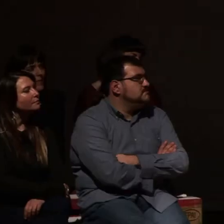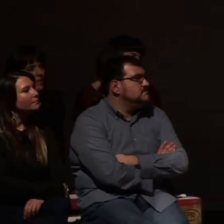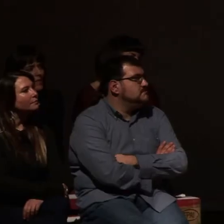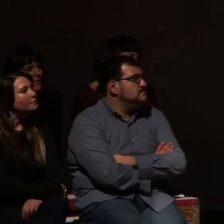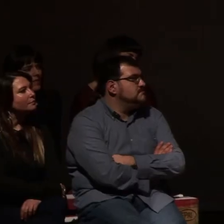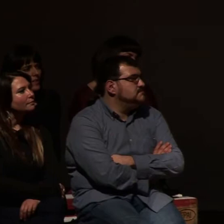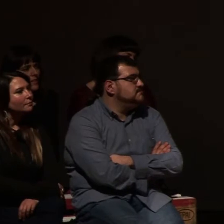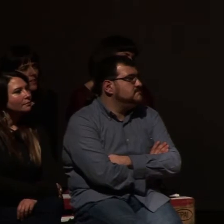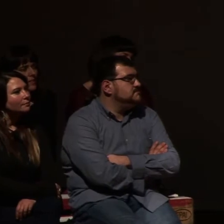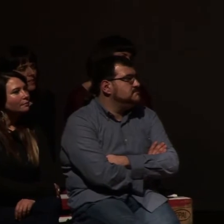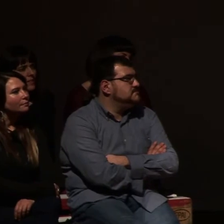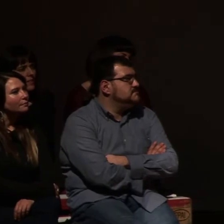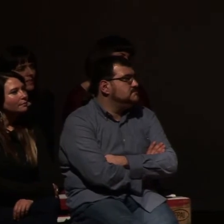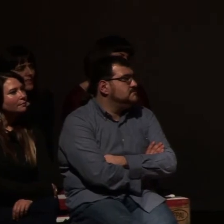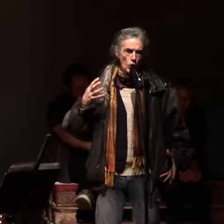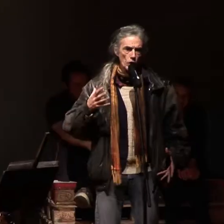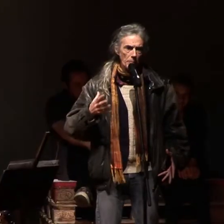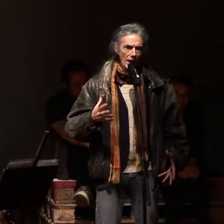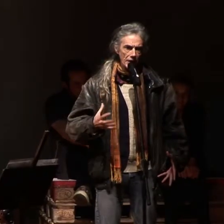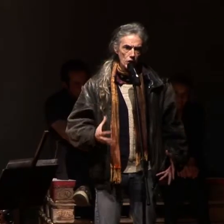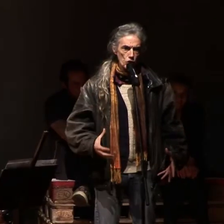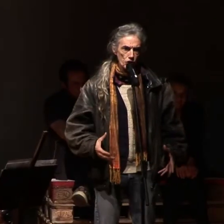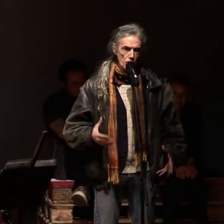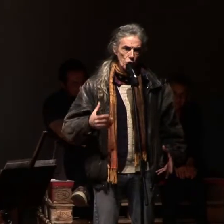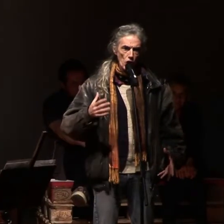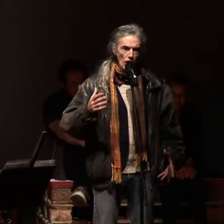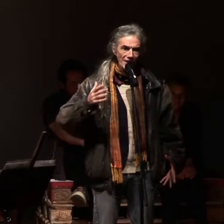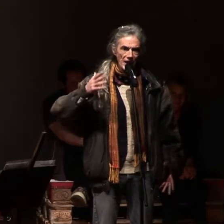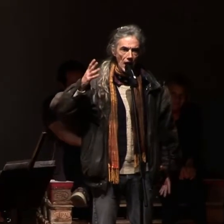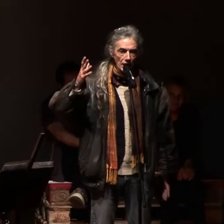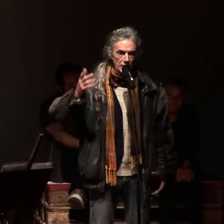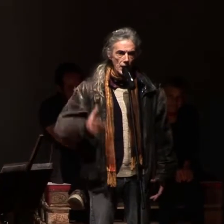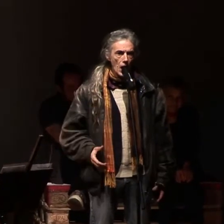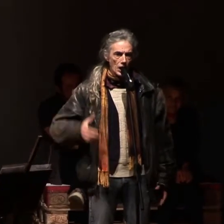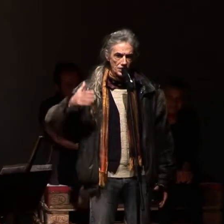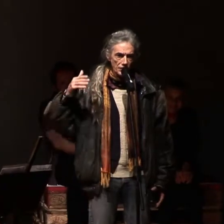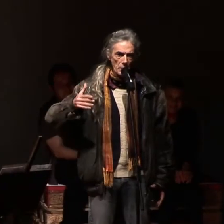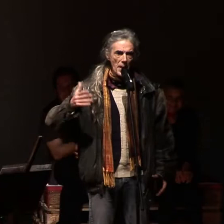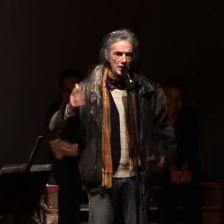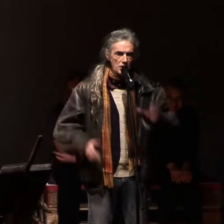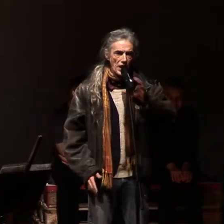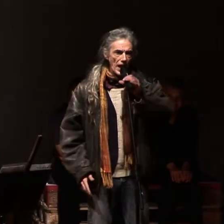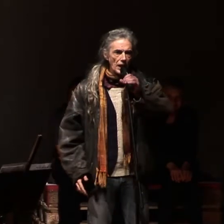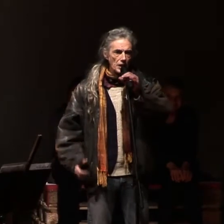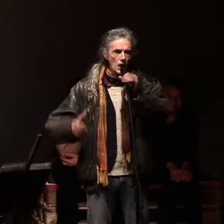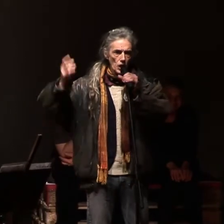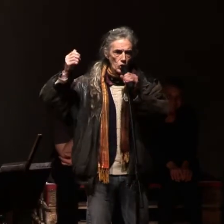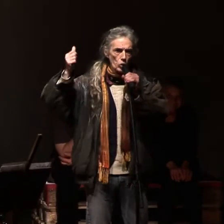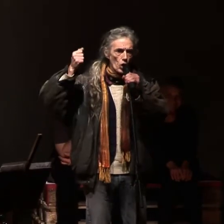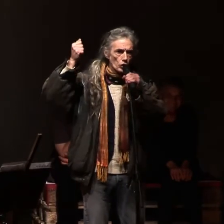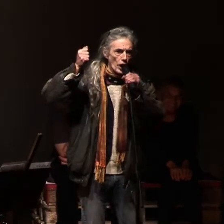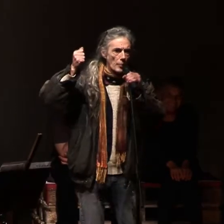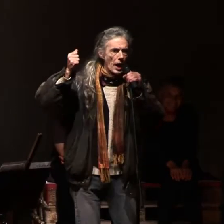partitures i venen volant a juntar-se en tropell com una plaga de llagostes de juliol a la Terra Alta. Les intempèries arrelen